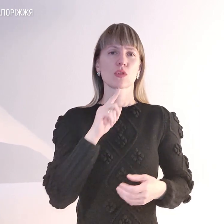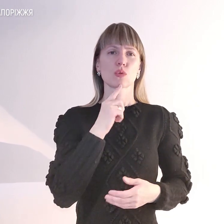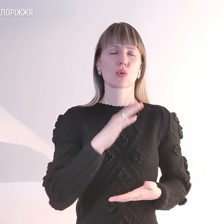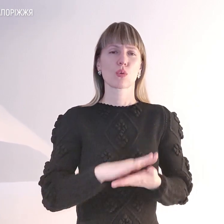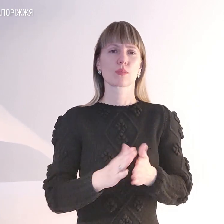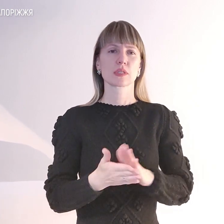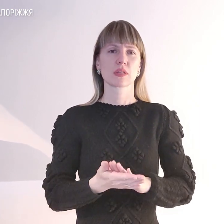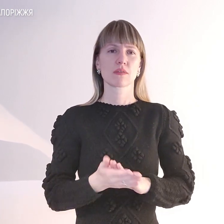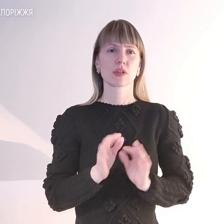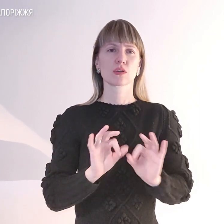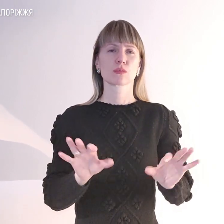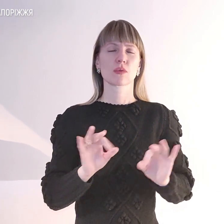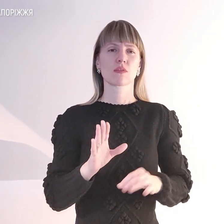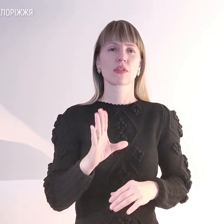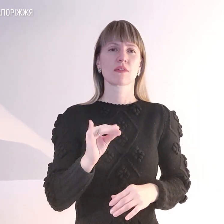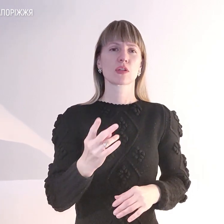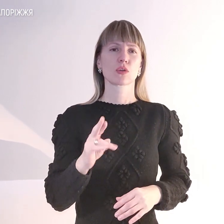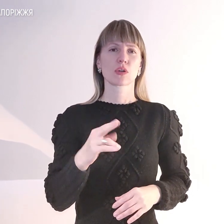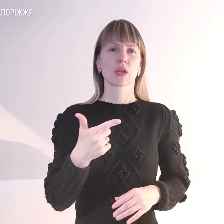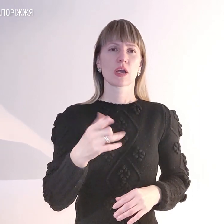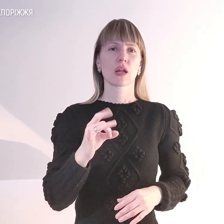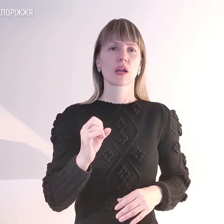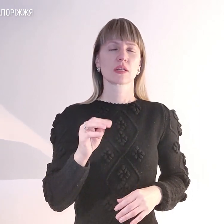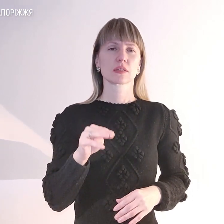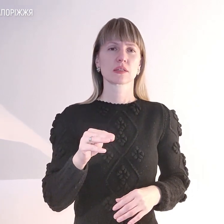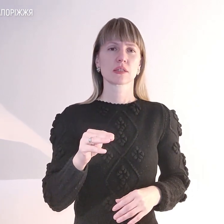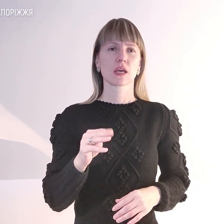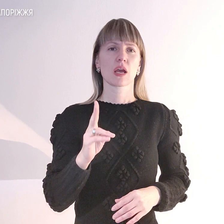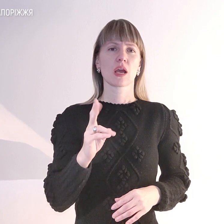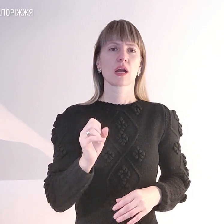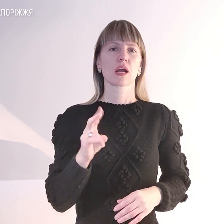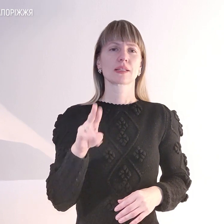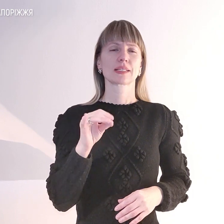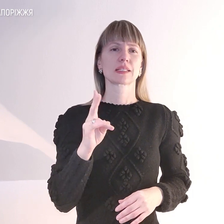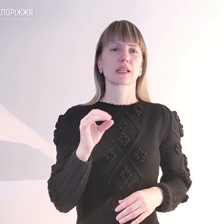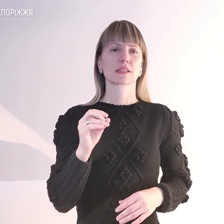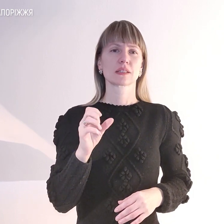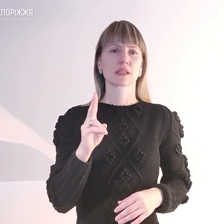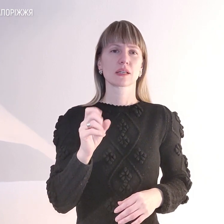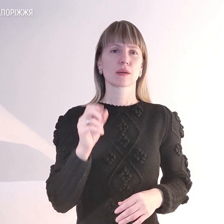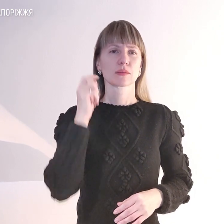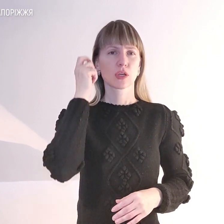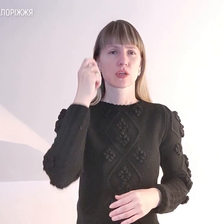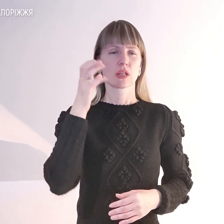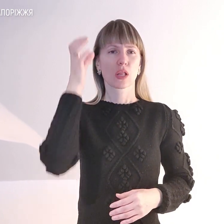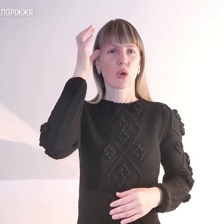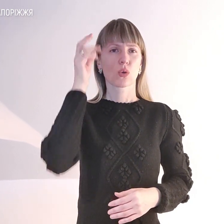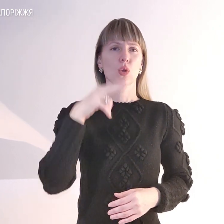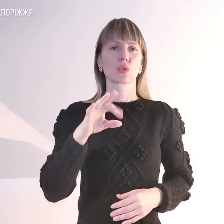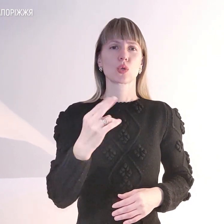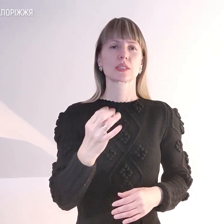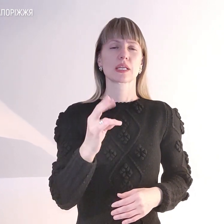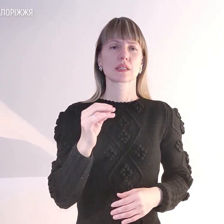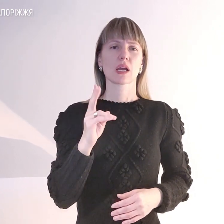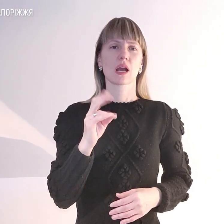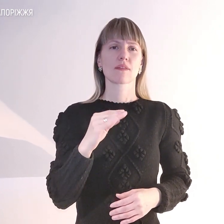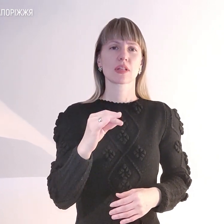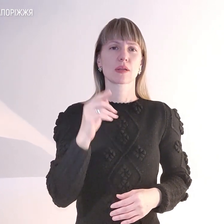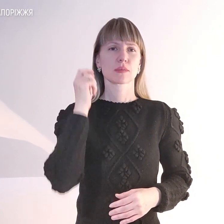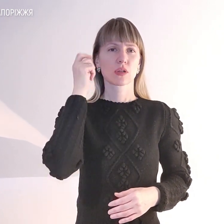обставинах, розповідає Вікторія Грант, кандидатка психологічних наук, доцентка кафедри психології Запорізького національного університету,